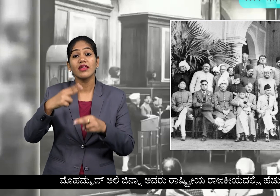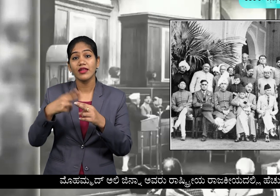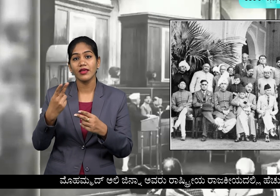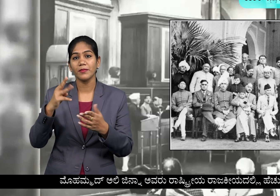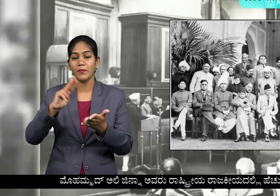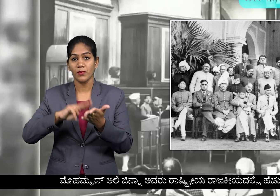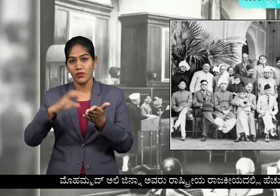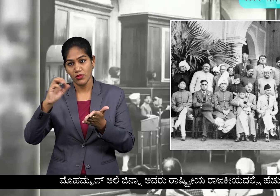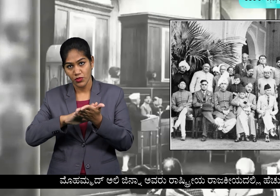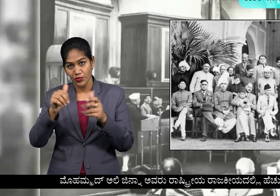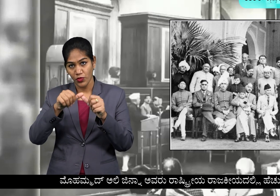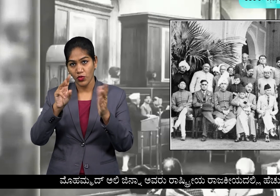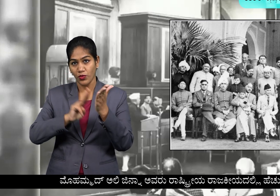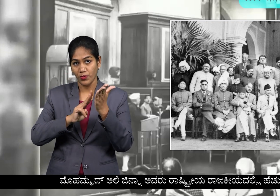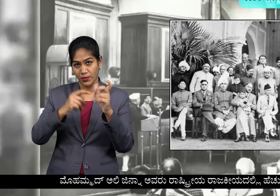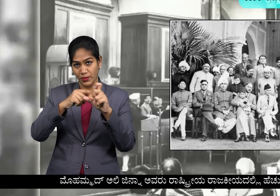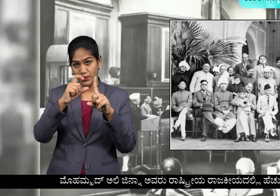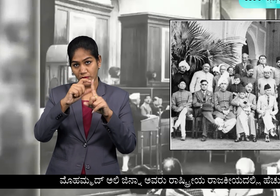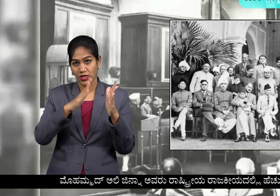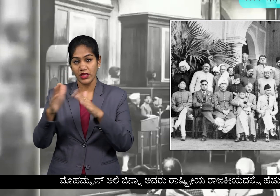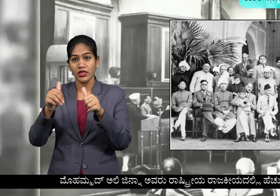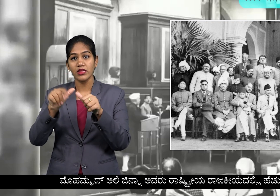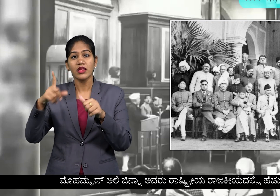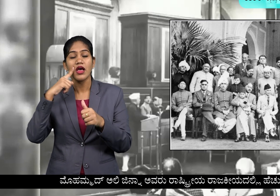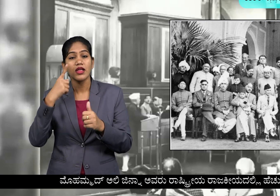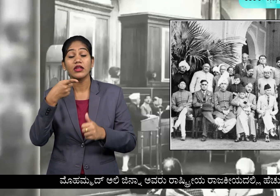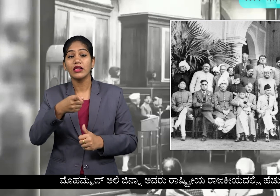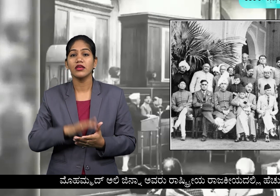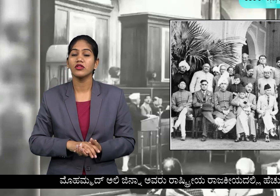ರಾಷ್ಟ್ರೀಯ ರಾಜಕೀಯದಲ್ಲಿ ಹೆಚ್ಚು ಸಕ್ರಿಯರಾದರು.